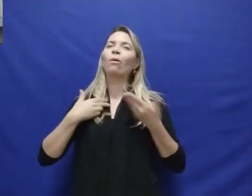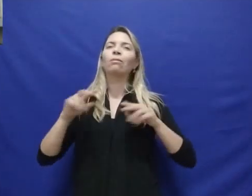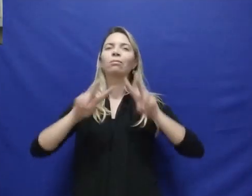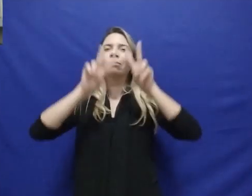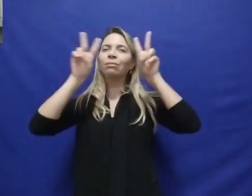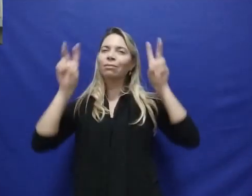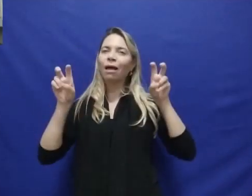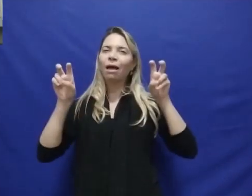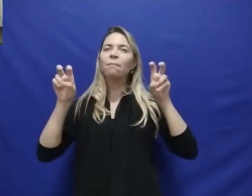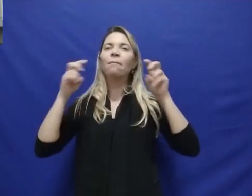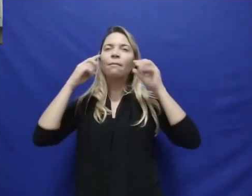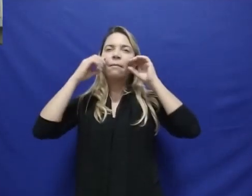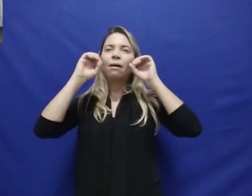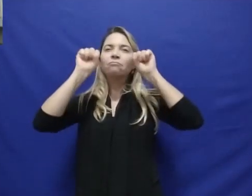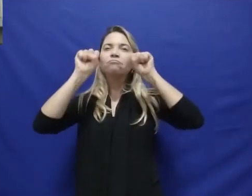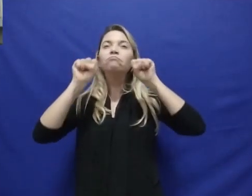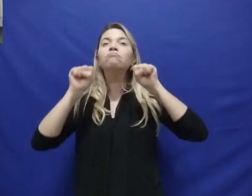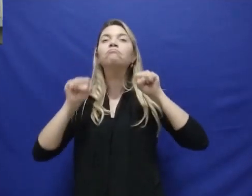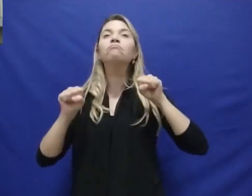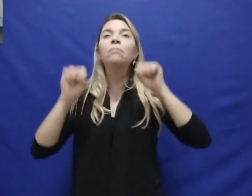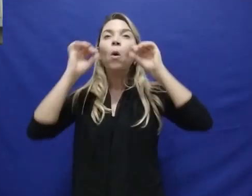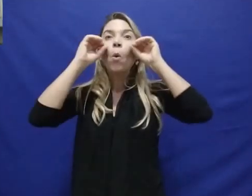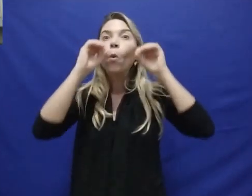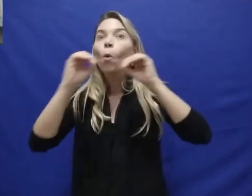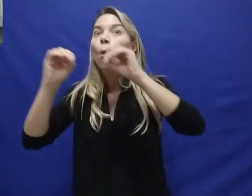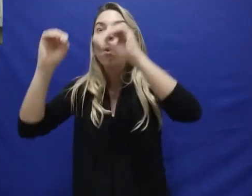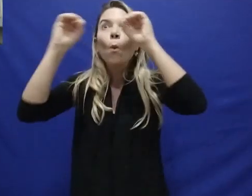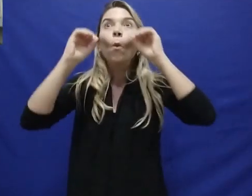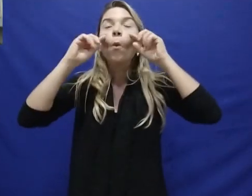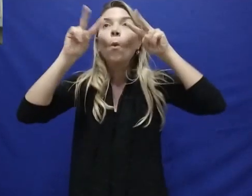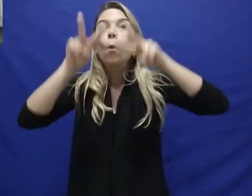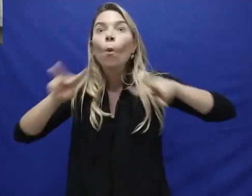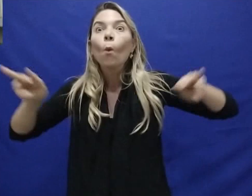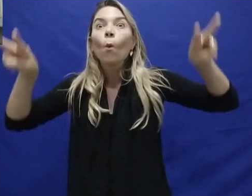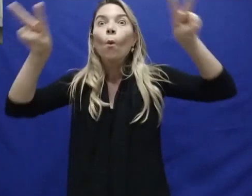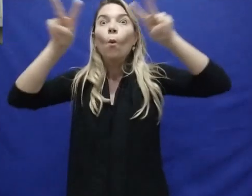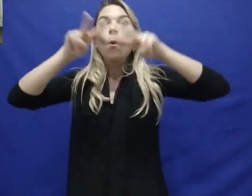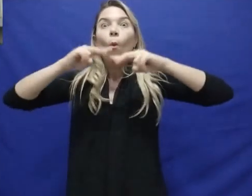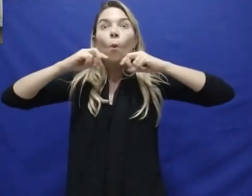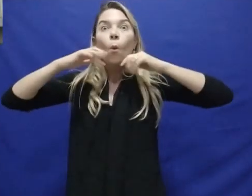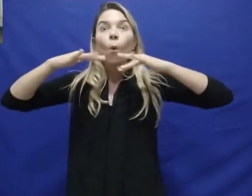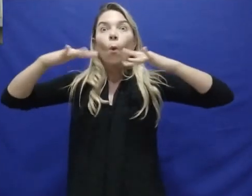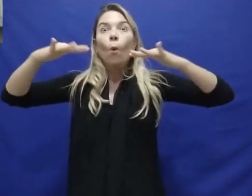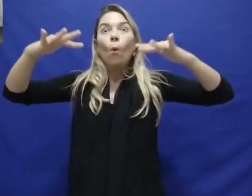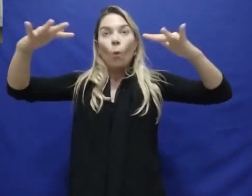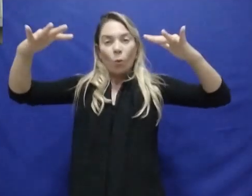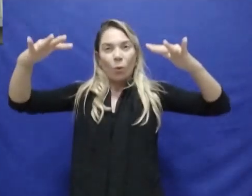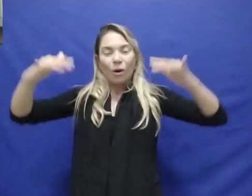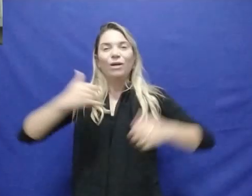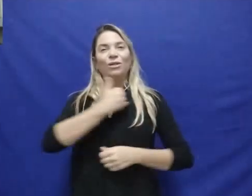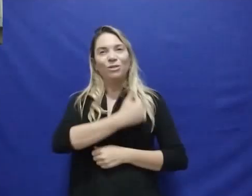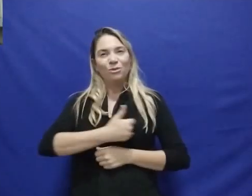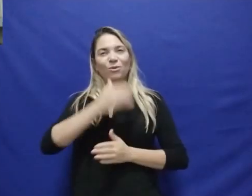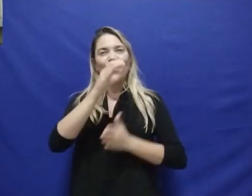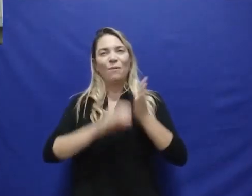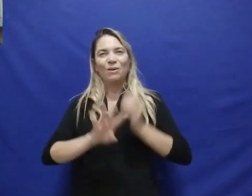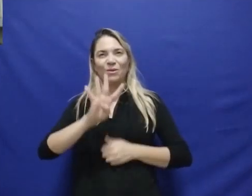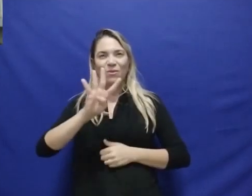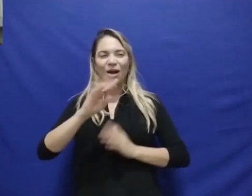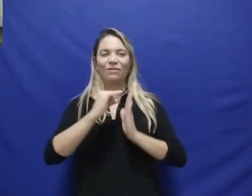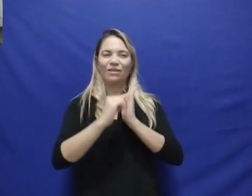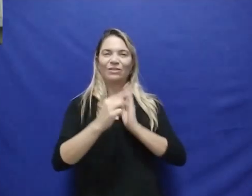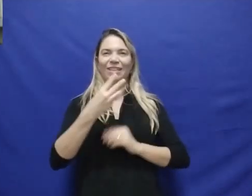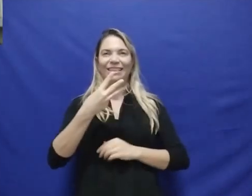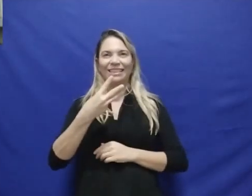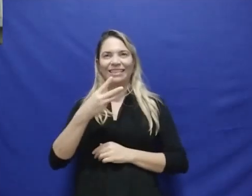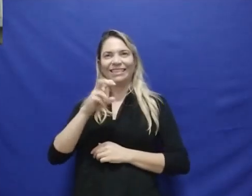Erguei os olhos e vede. João 4, versos 35 a 38, nos diz assim a